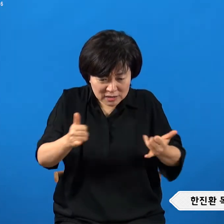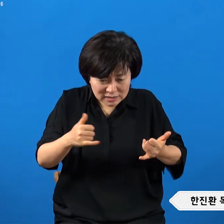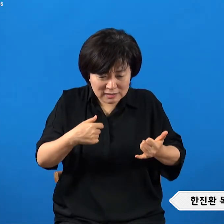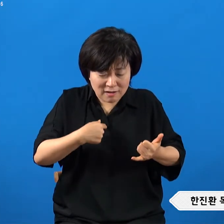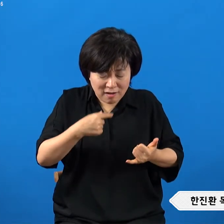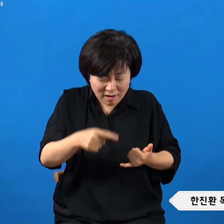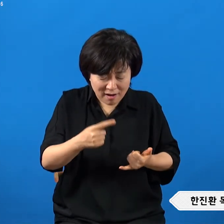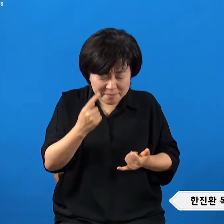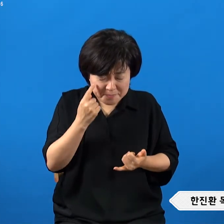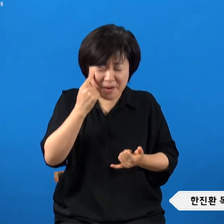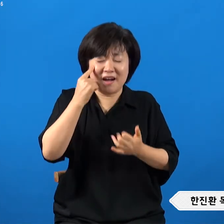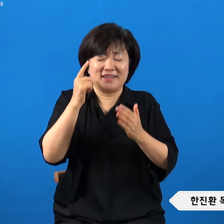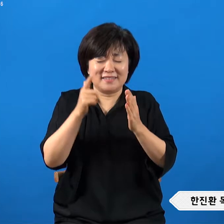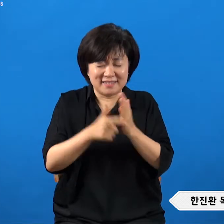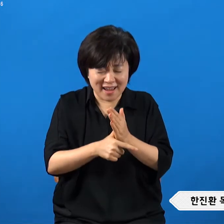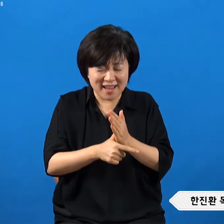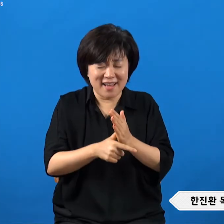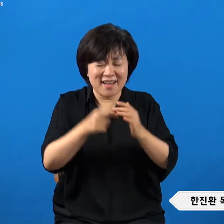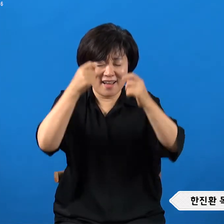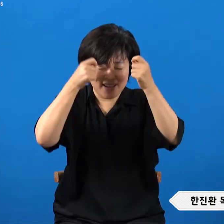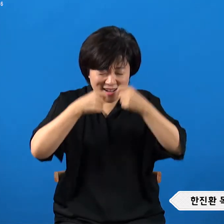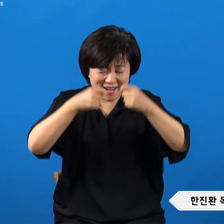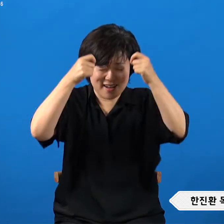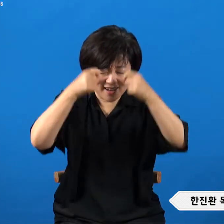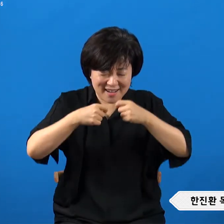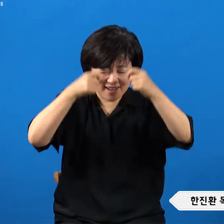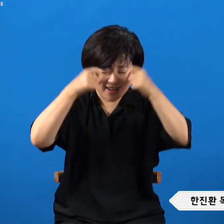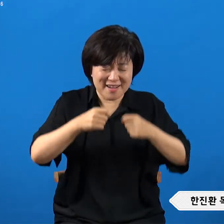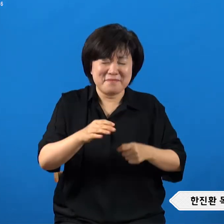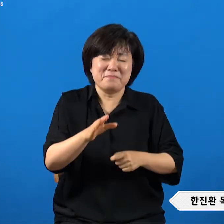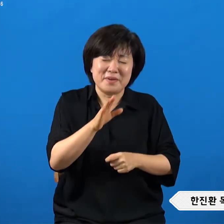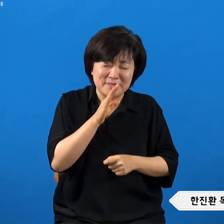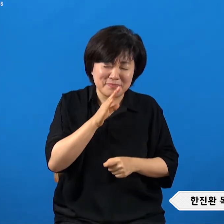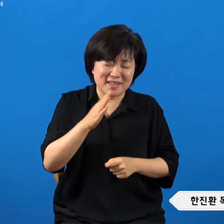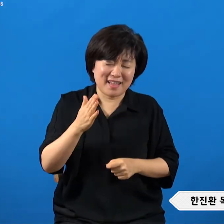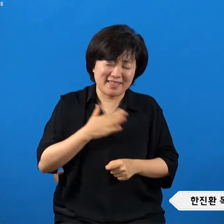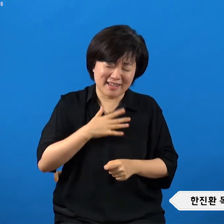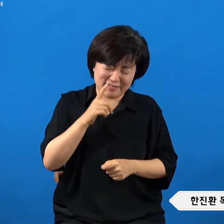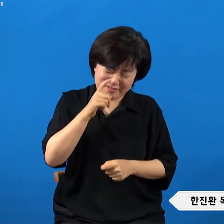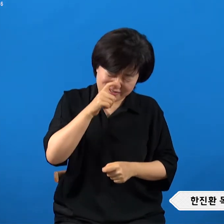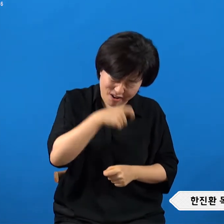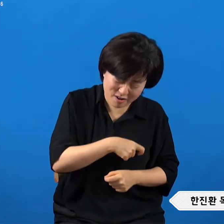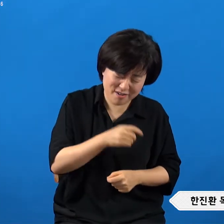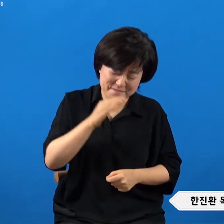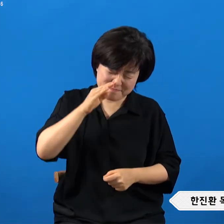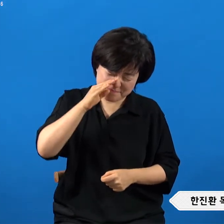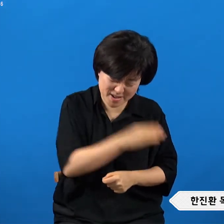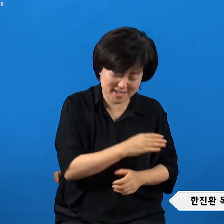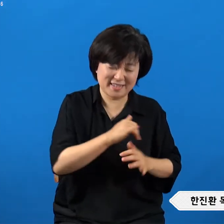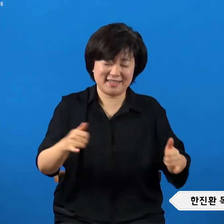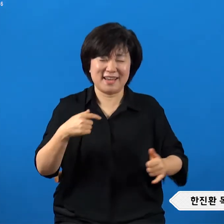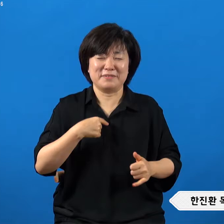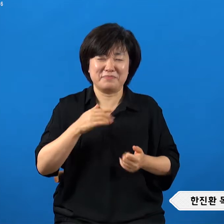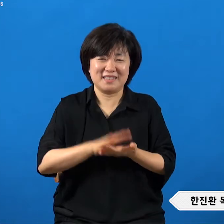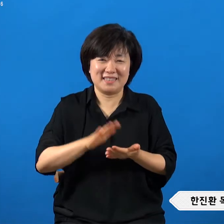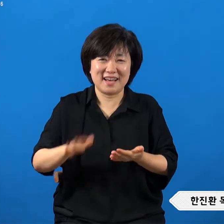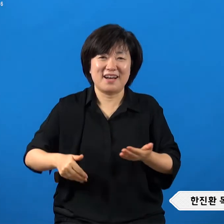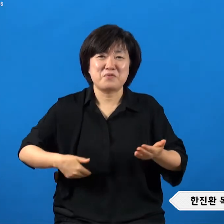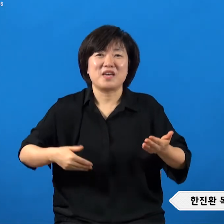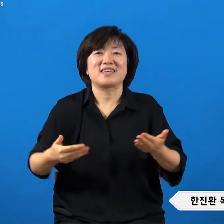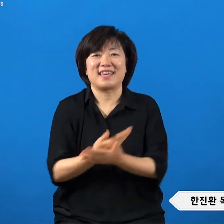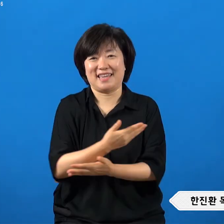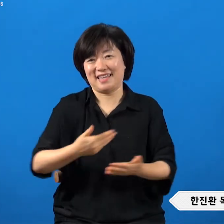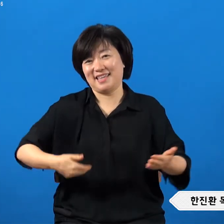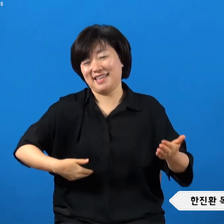우리는 눈물이 쏟아집니다. 하나님, 내가 이런 자입니다. 이렇게 추한 자식입니다. 회개가 터져 나옵니다.